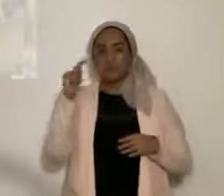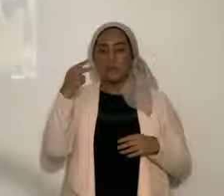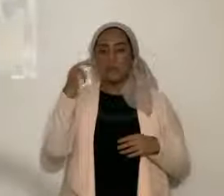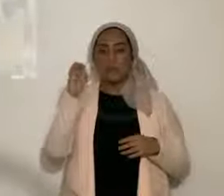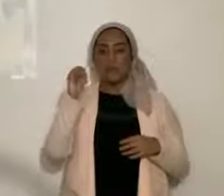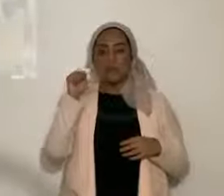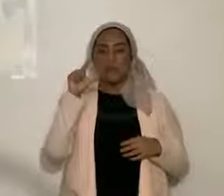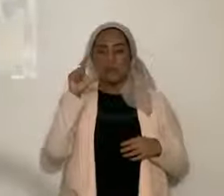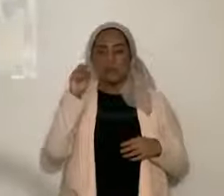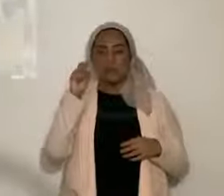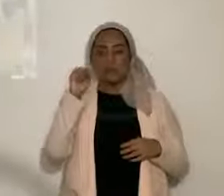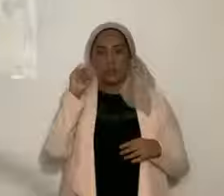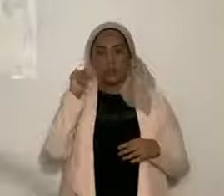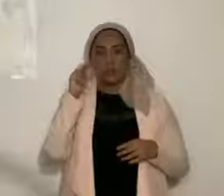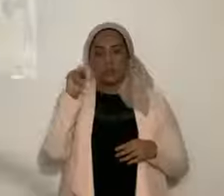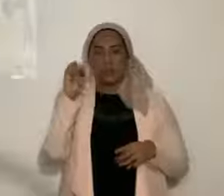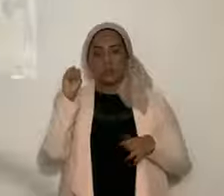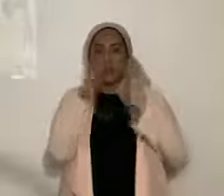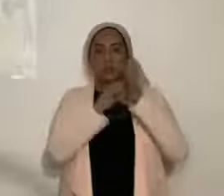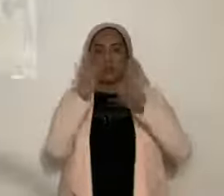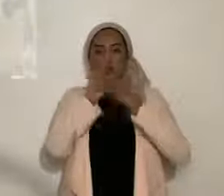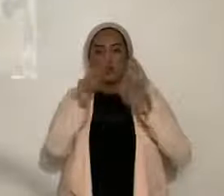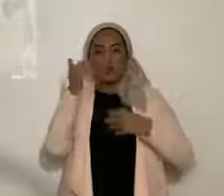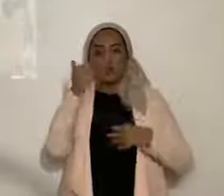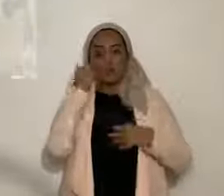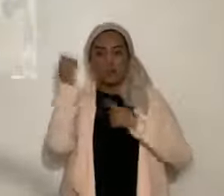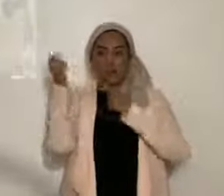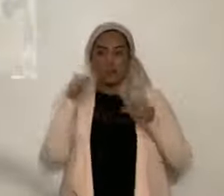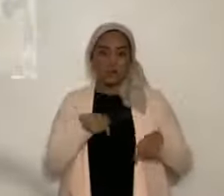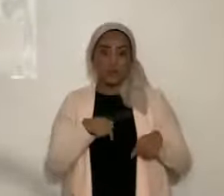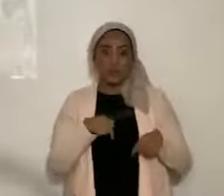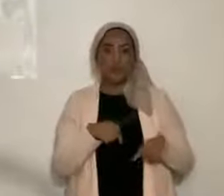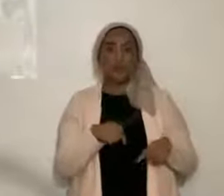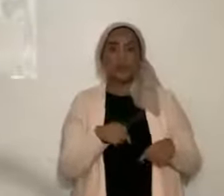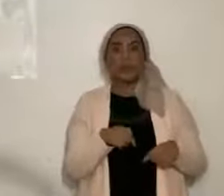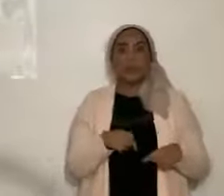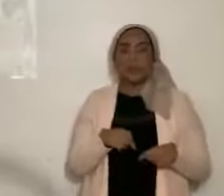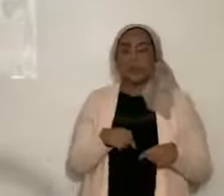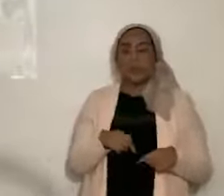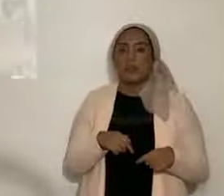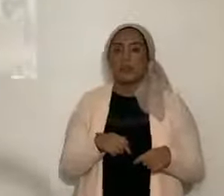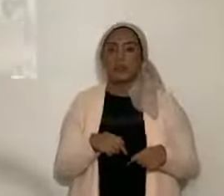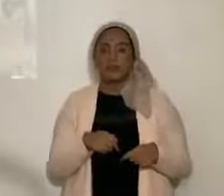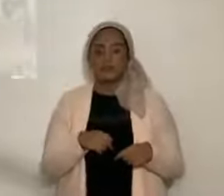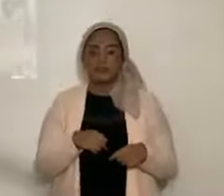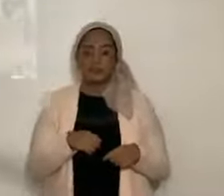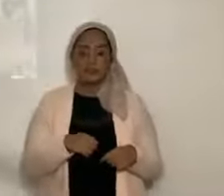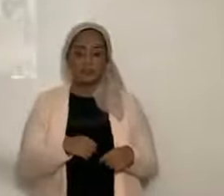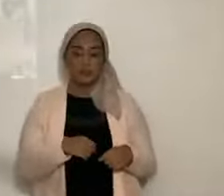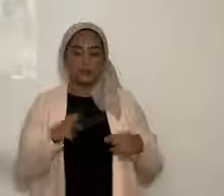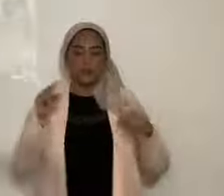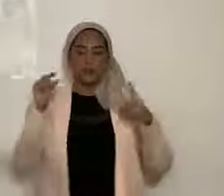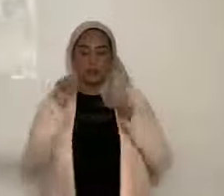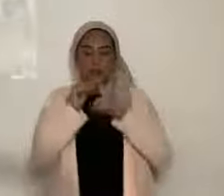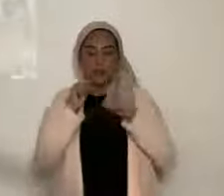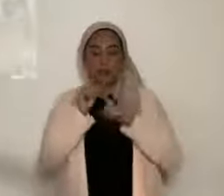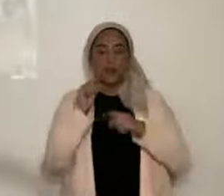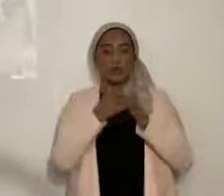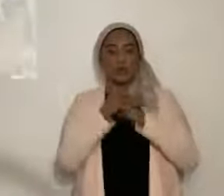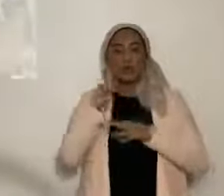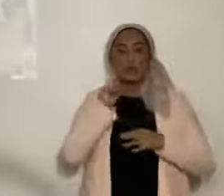Tesalonicenses 4:15. Si vino entonces, porque estoy haciéndolo así de seguridad, la palabra por orden